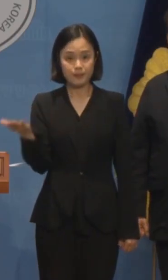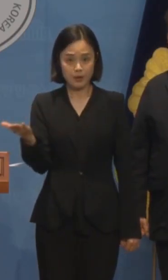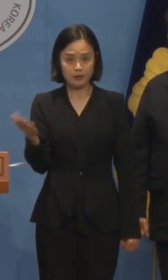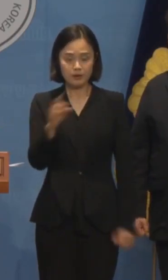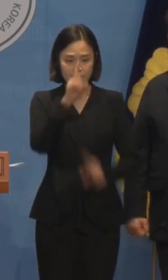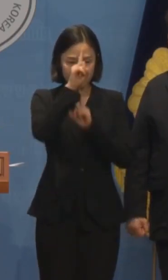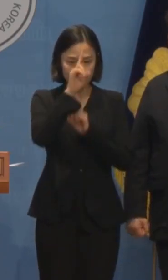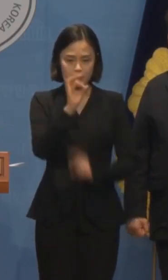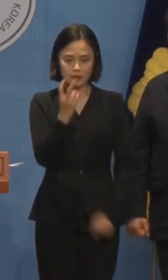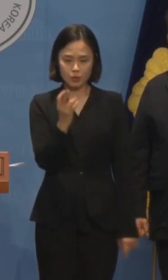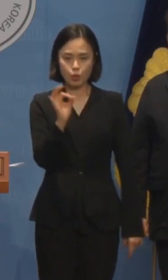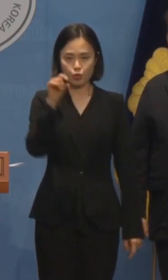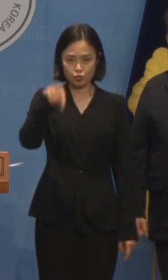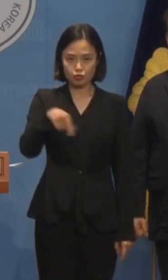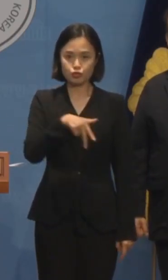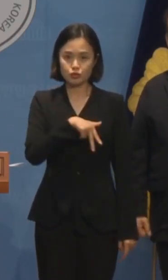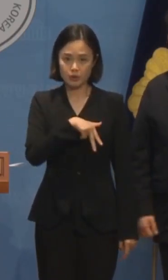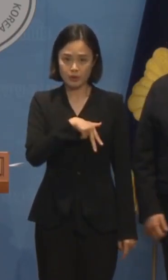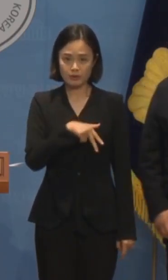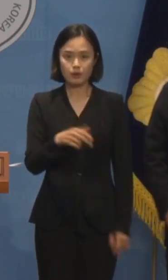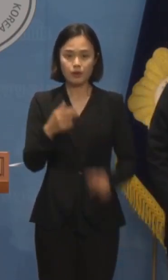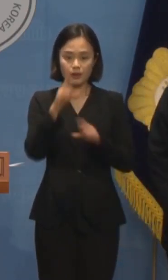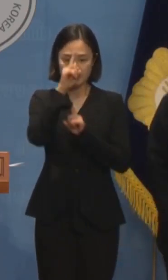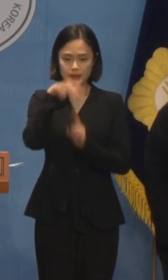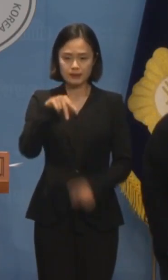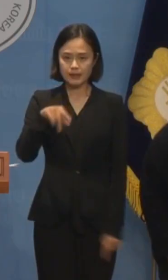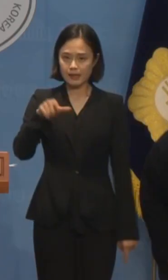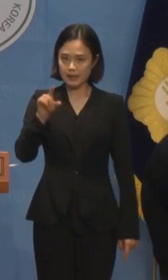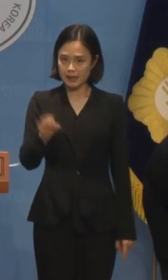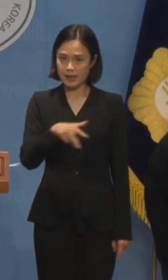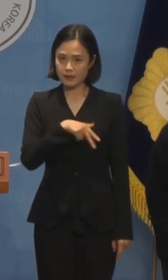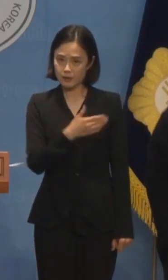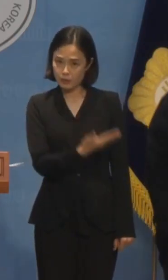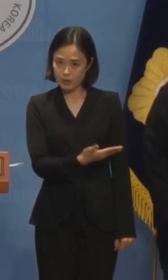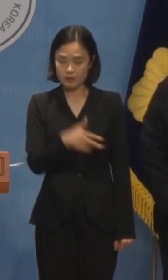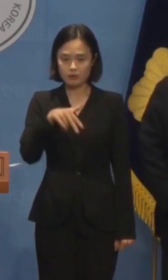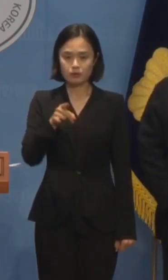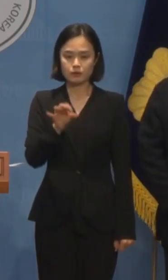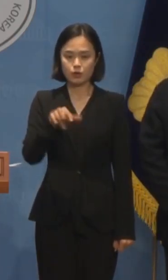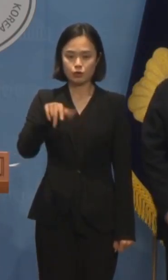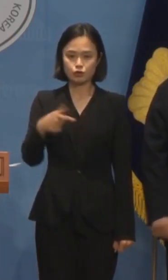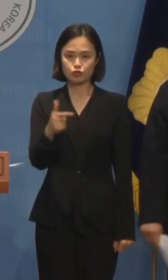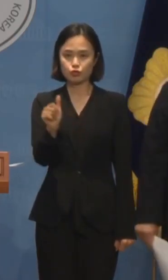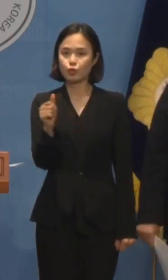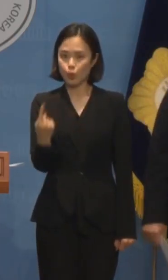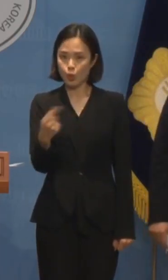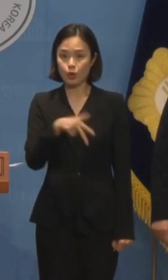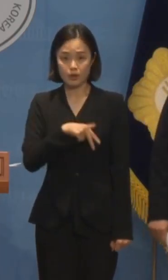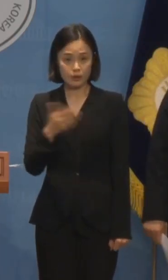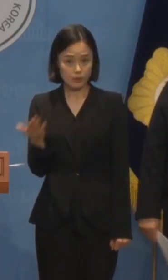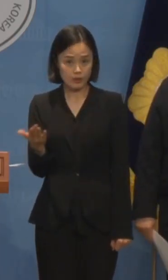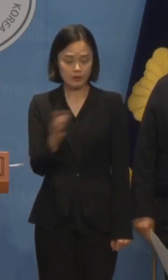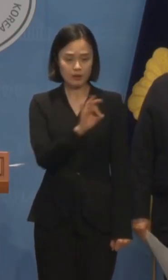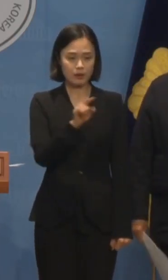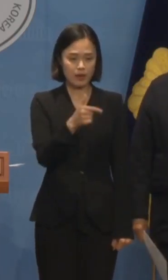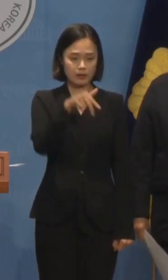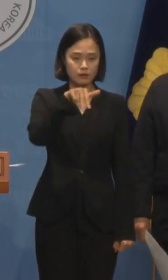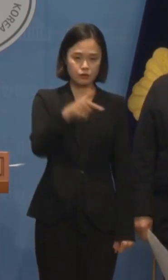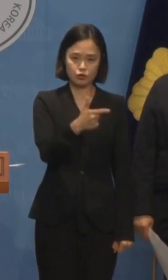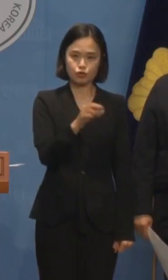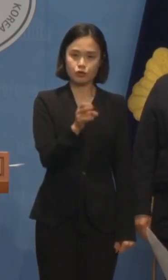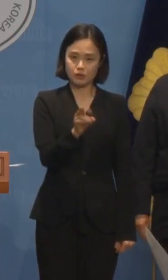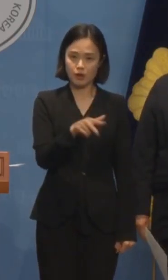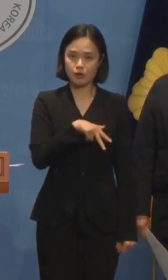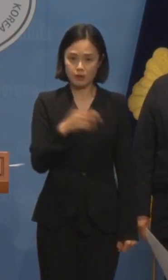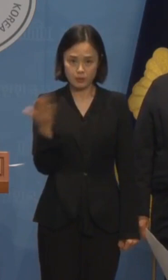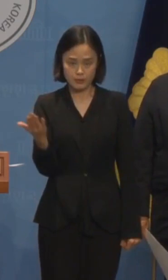의원님 참석하셨습니다. 이재강 의원님 참석하셨습니다. 정준호 의원님 참석하셨습니다. 안규령 위원님